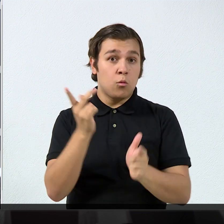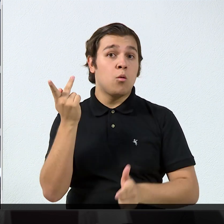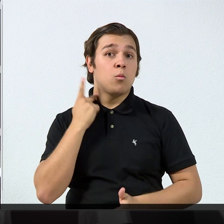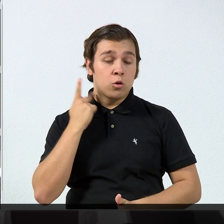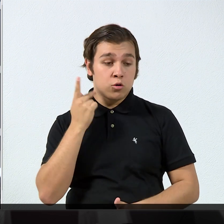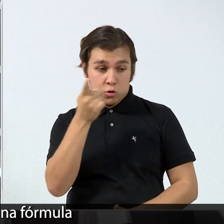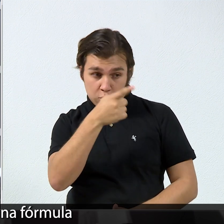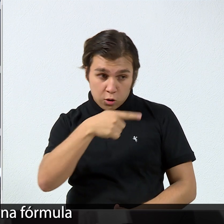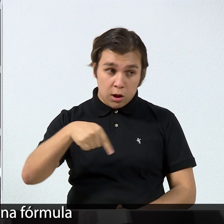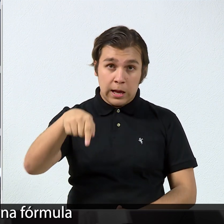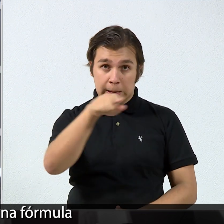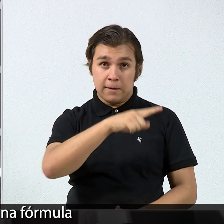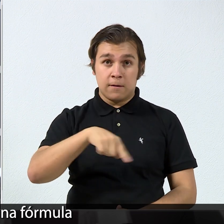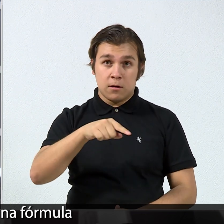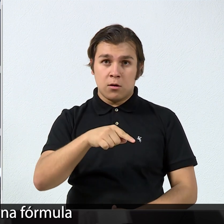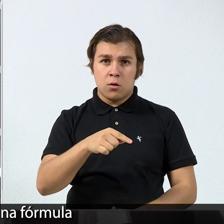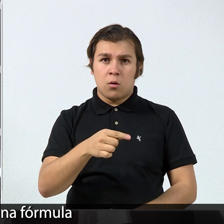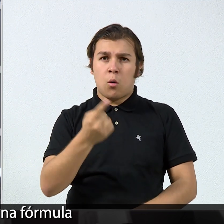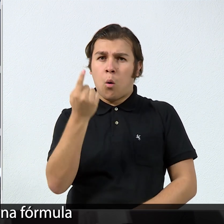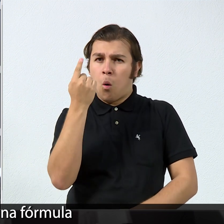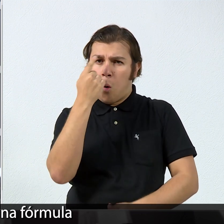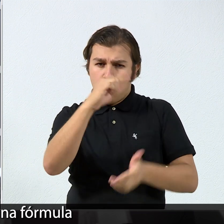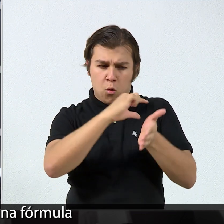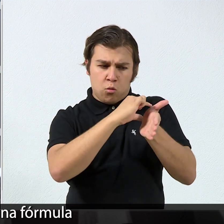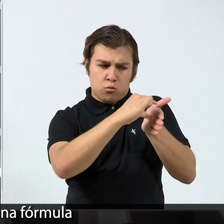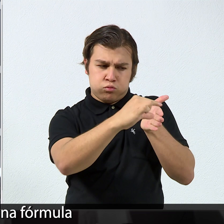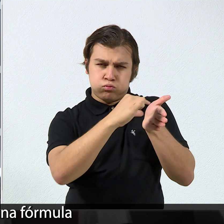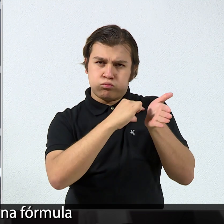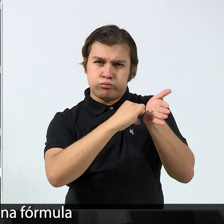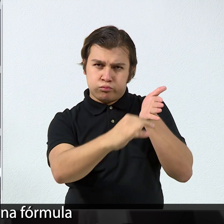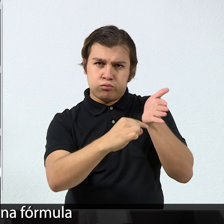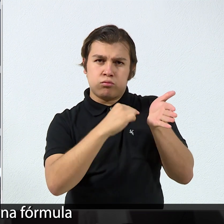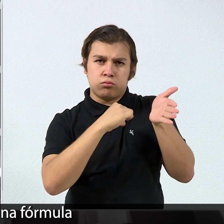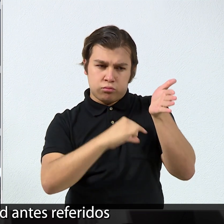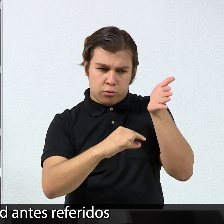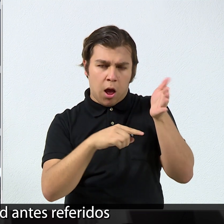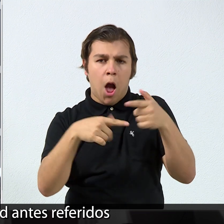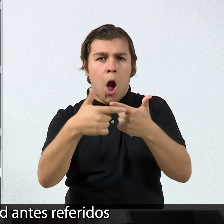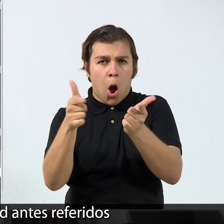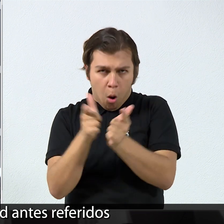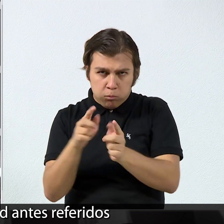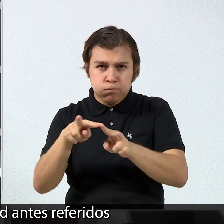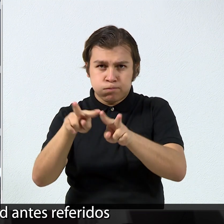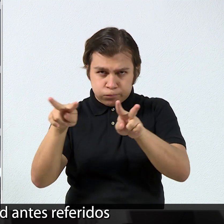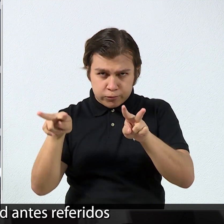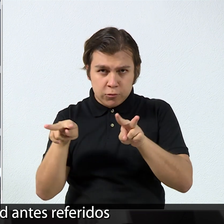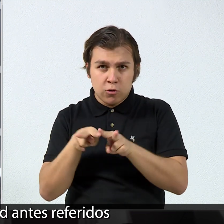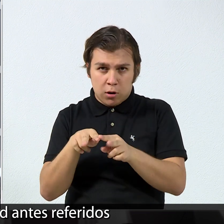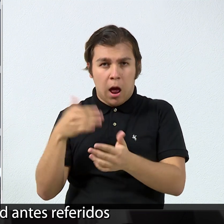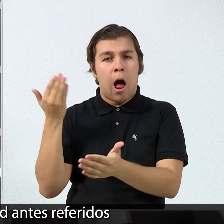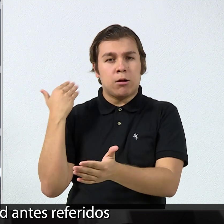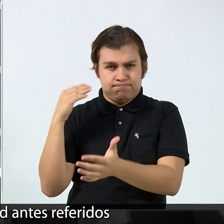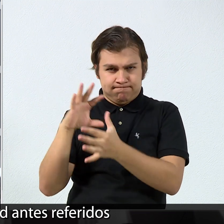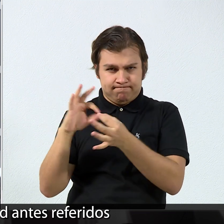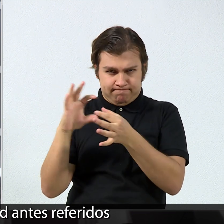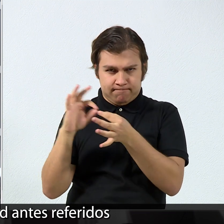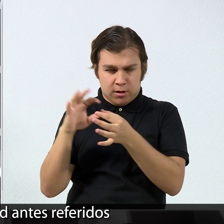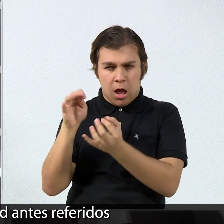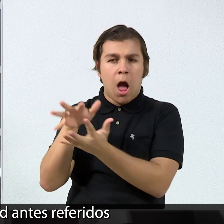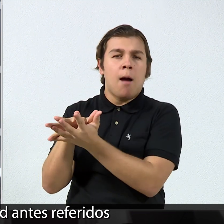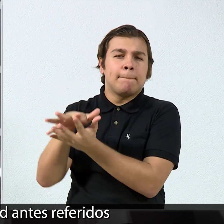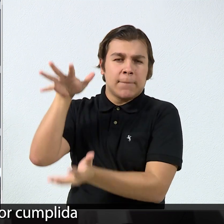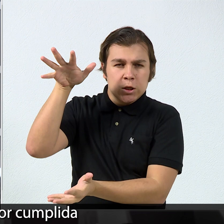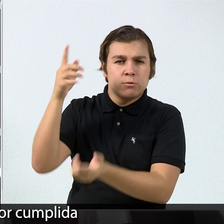políticos y coaliciones postulen una fórmula de cualquiera de los grupos en situación de vulnerabilidad antes referidos por el principio de